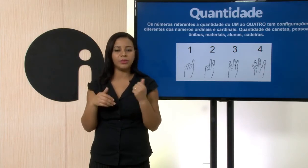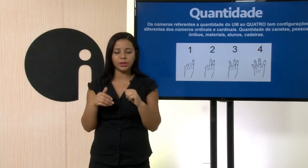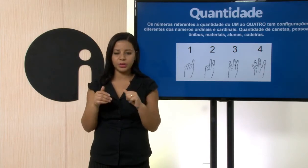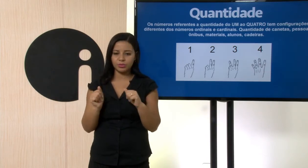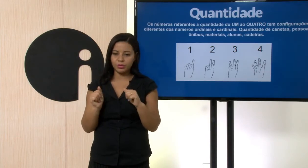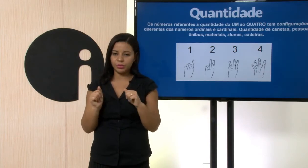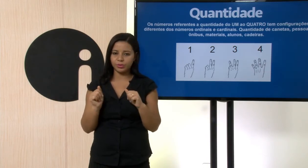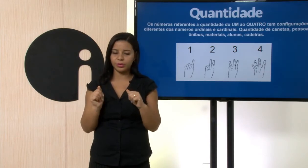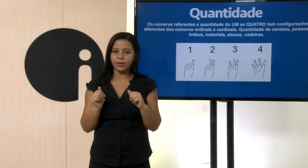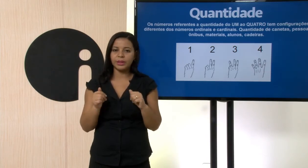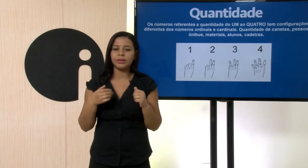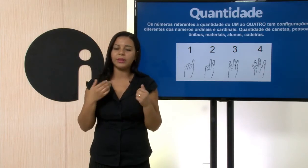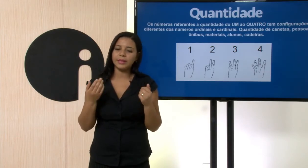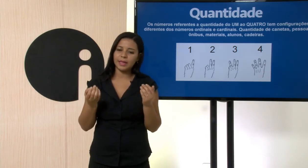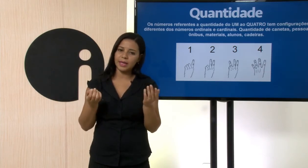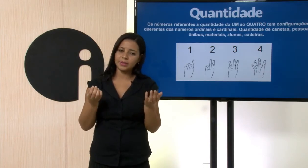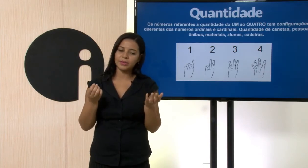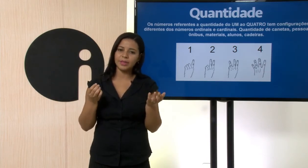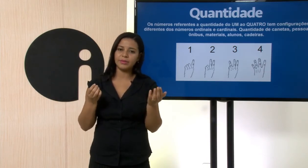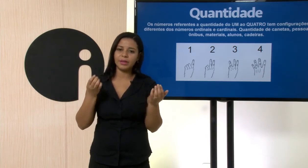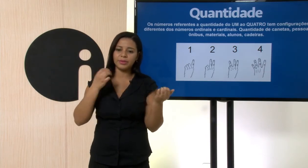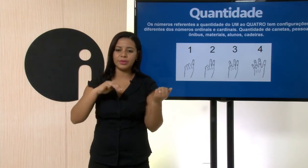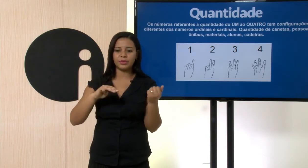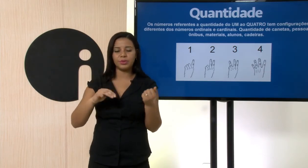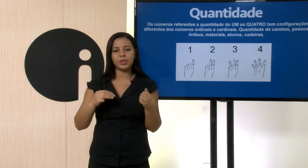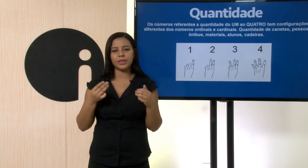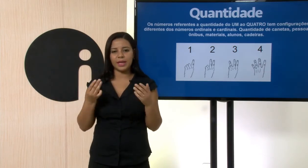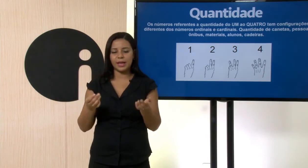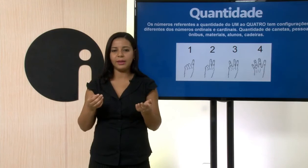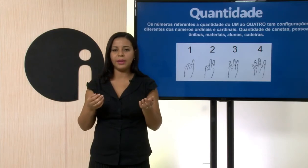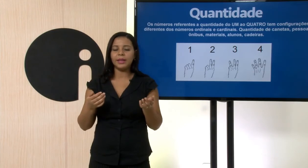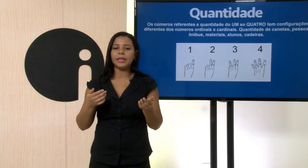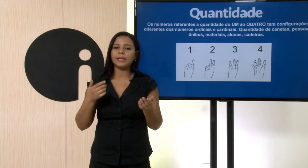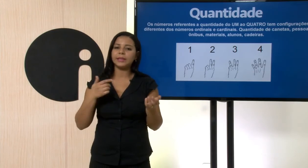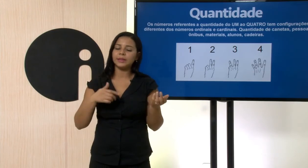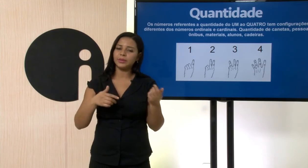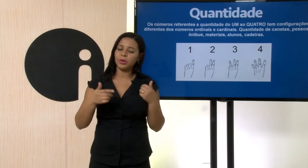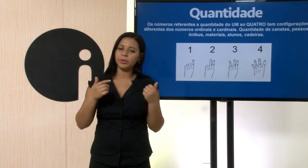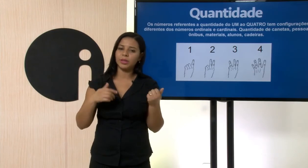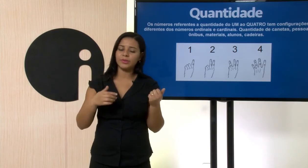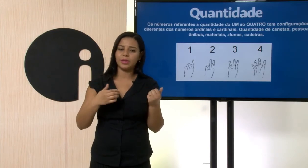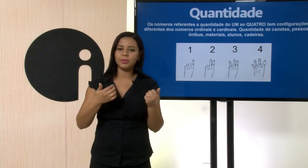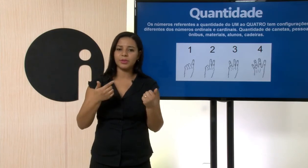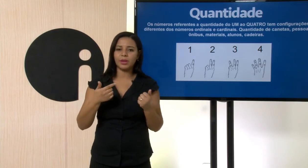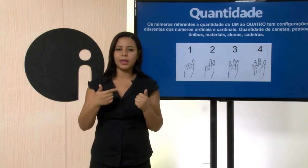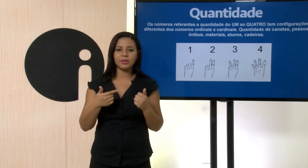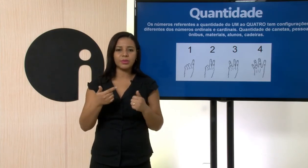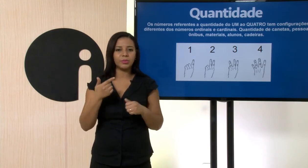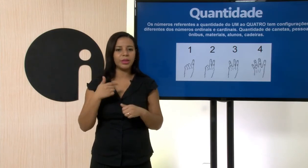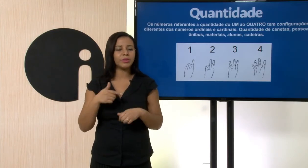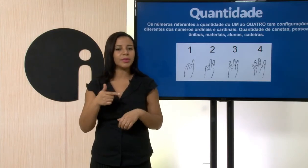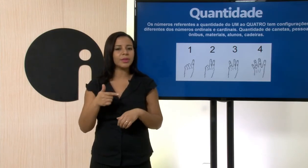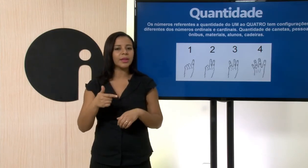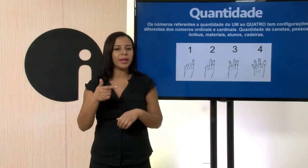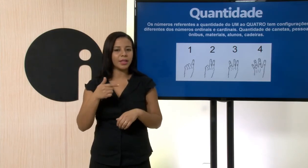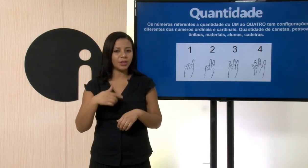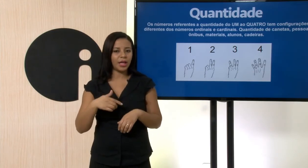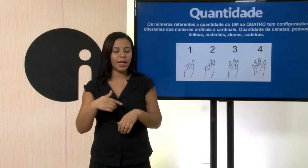telefone de um surdo. Então, nesse caso, você vai utilizar, como nós vimos, no caso, os números